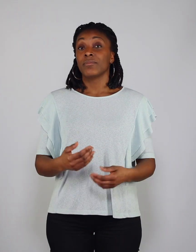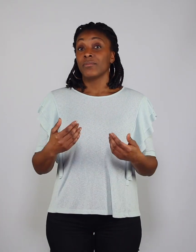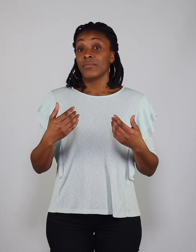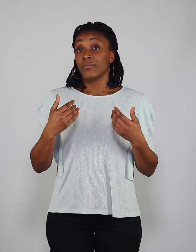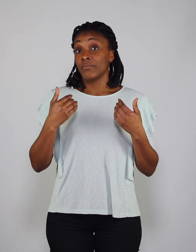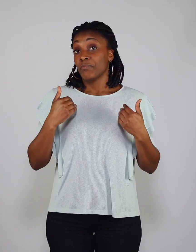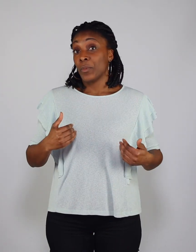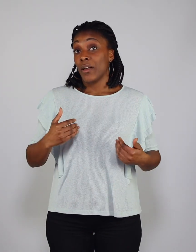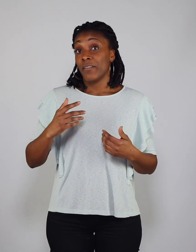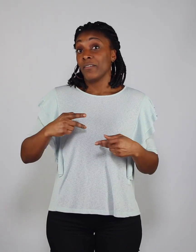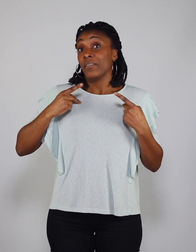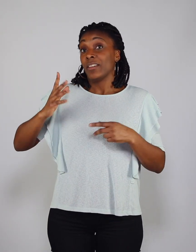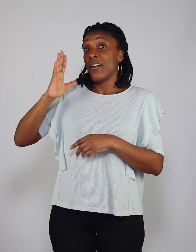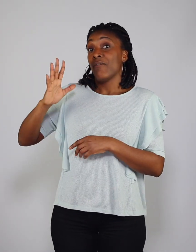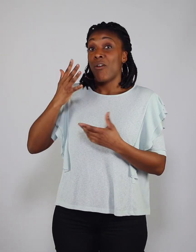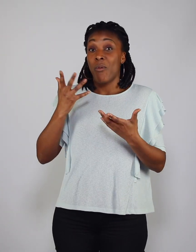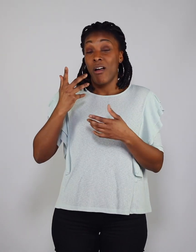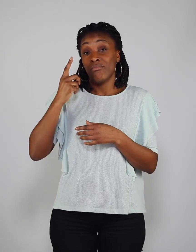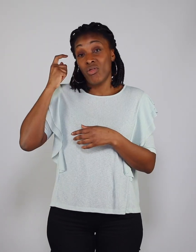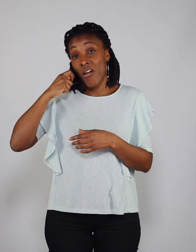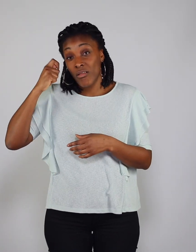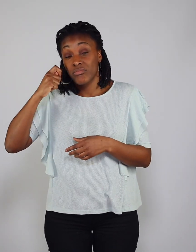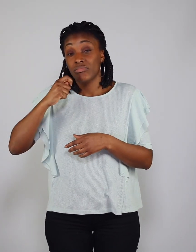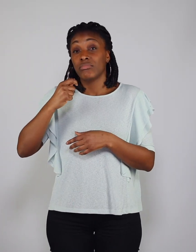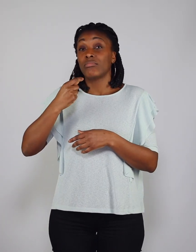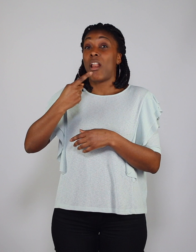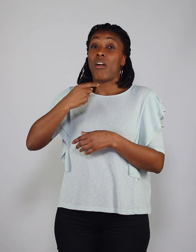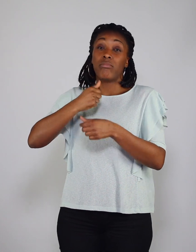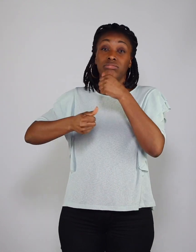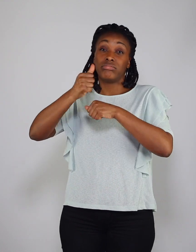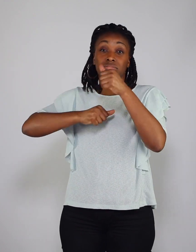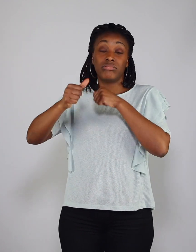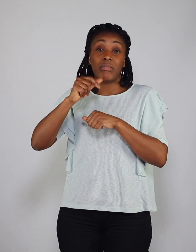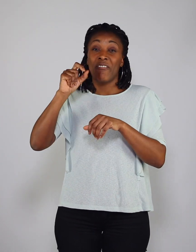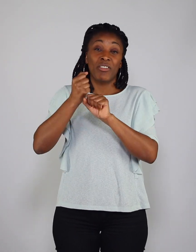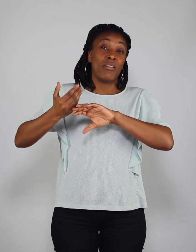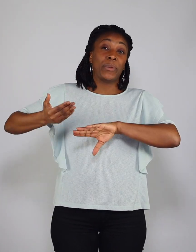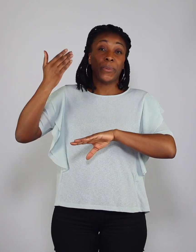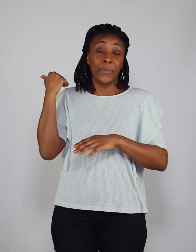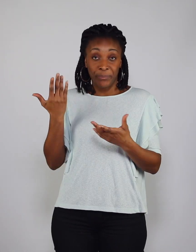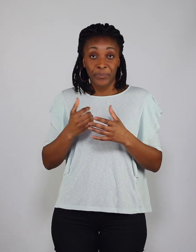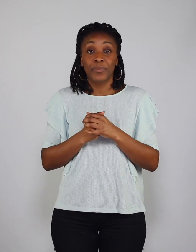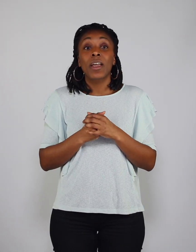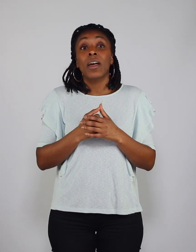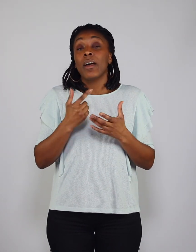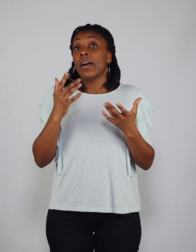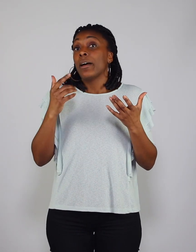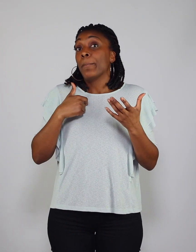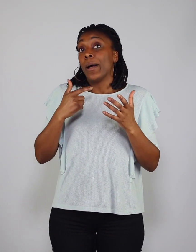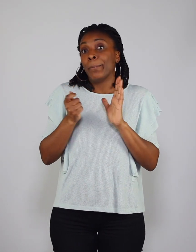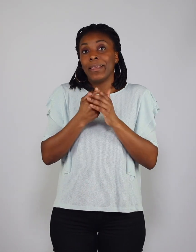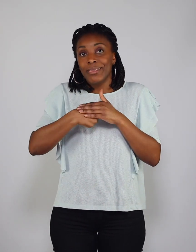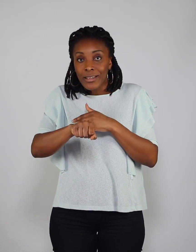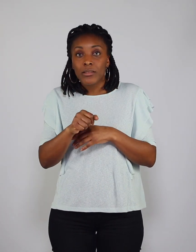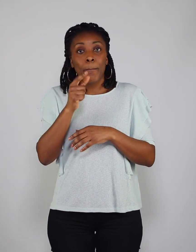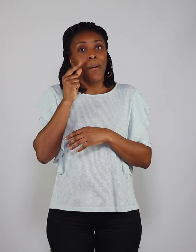Moi, je suis une ancienne droguée et alcoolique, il y a 20 ans de ça. Ça a démarré parce que mes parents étaient divorcés à